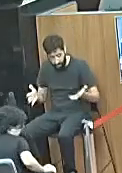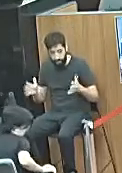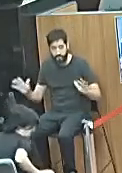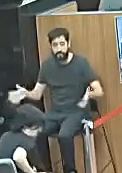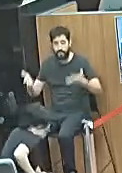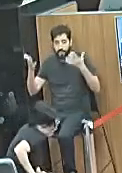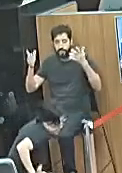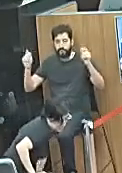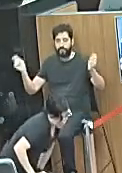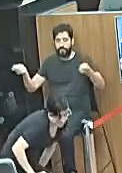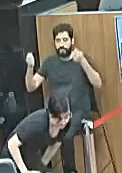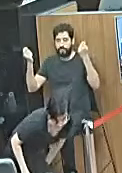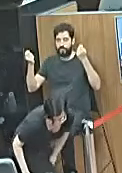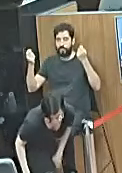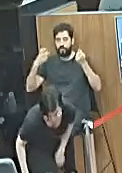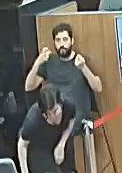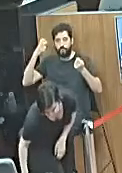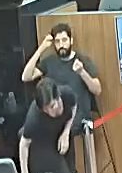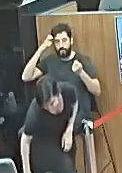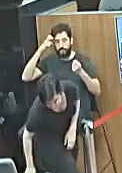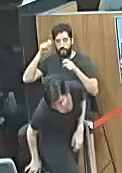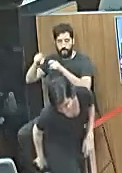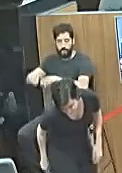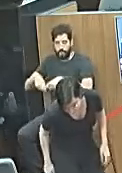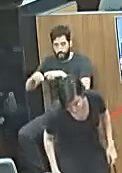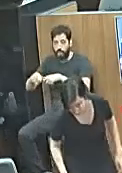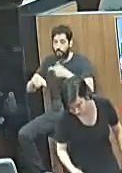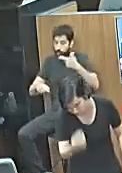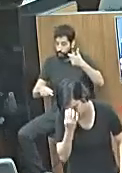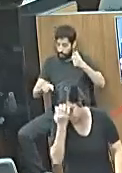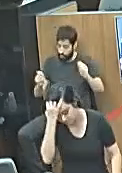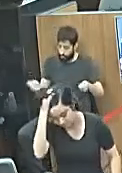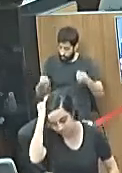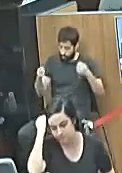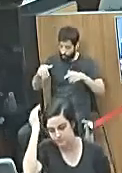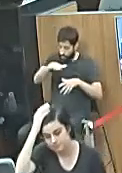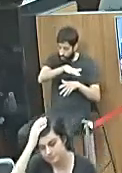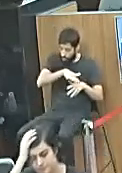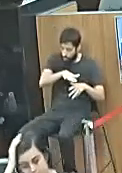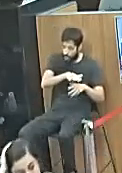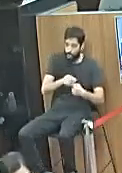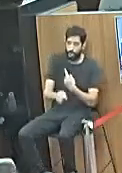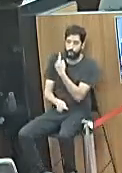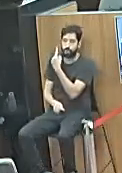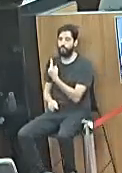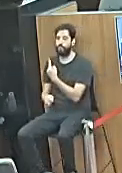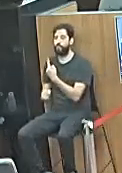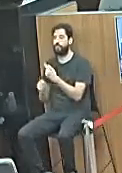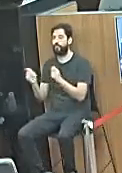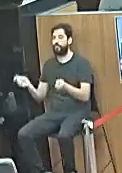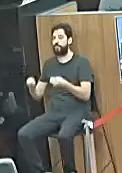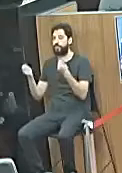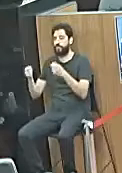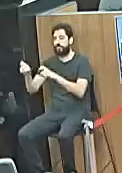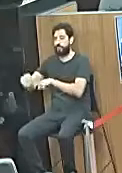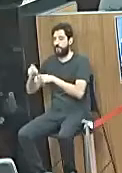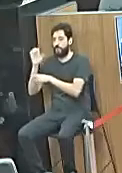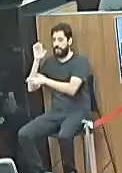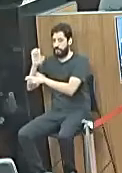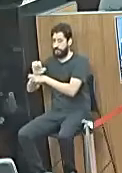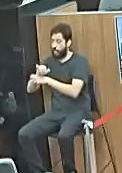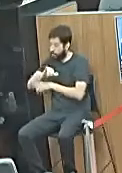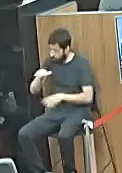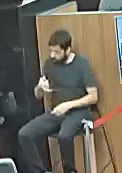com 12 festivais regionais e um festival cultural rural estadual aproveitando a oportunidade